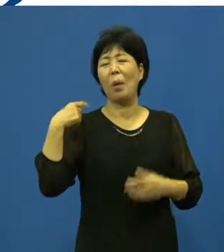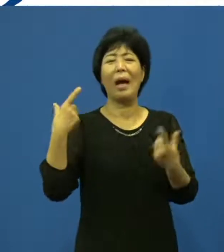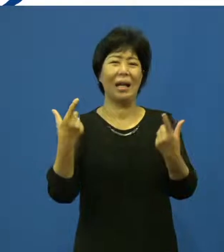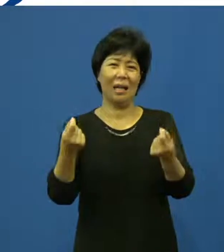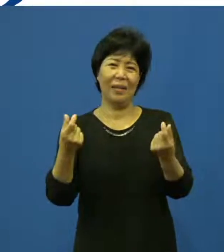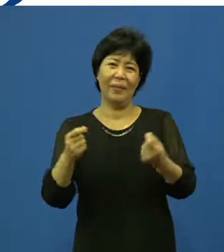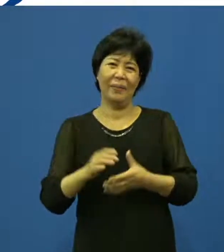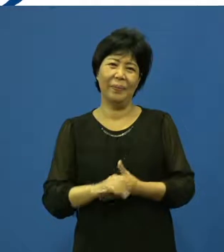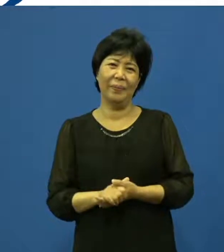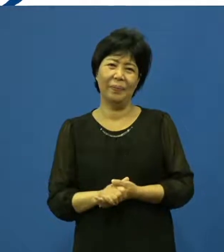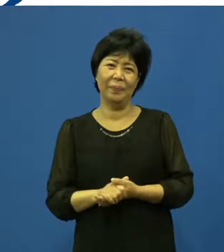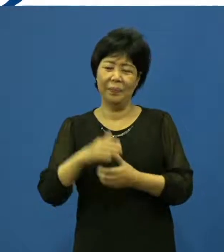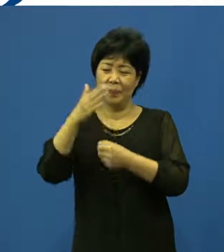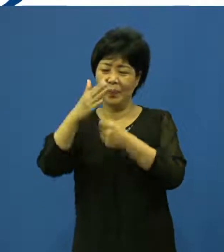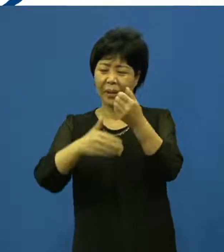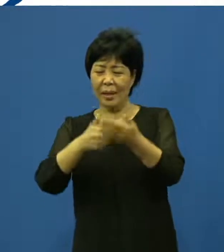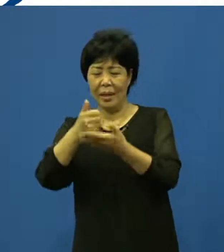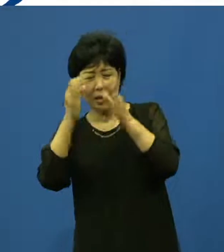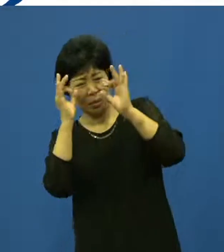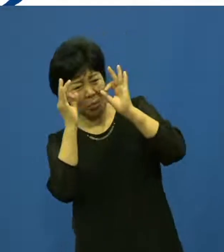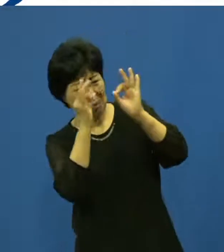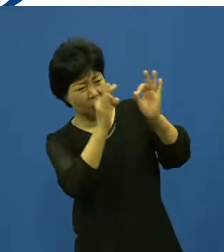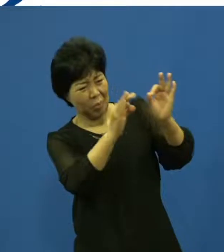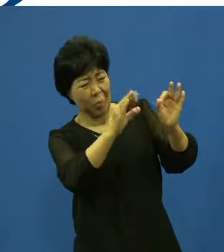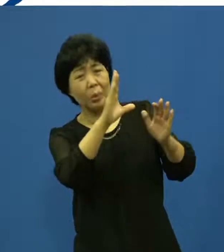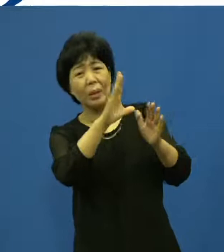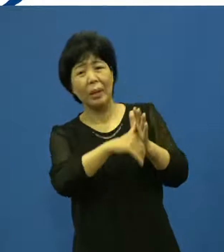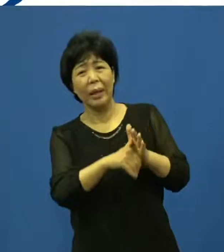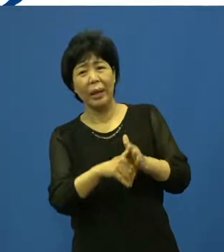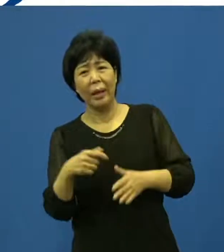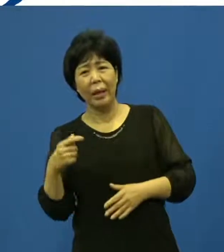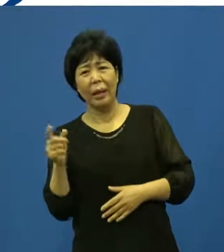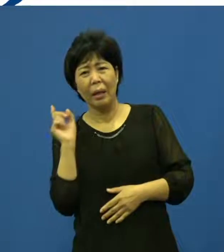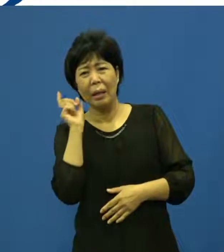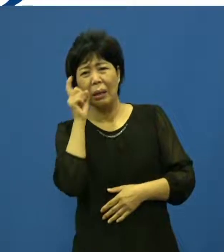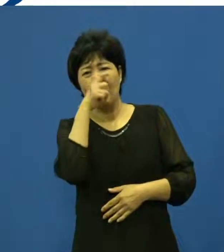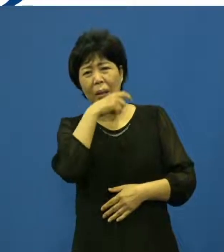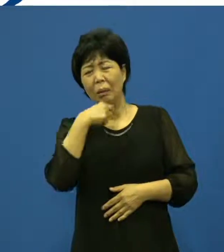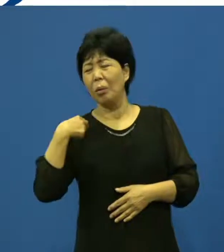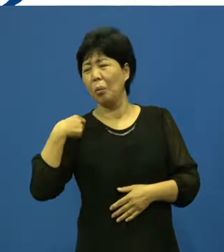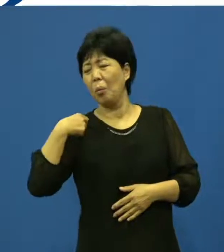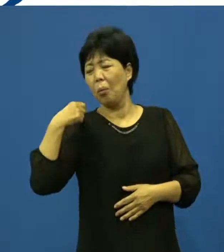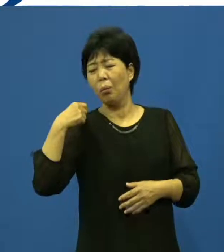수행이 하나님 보시기에는 더러운 옷과 같은, 더러워.